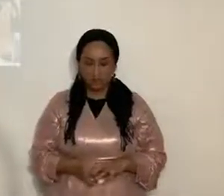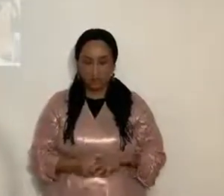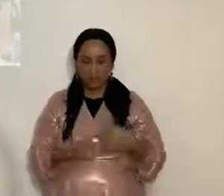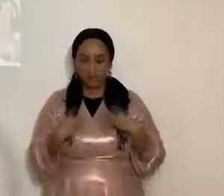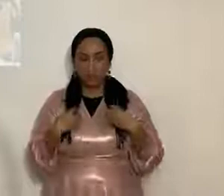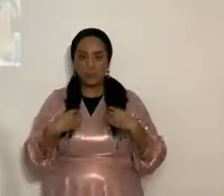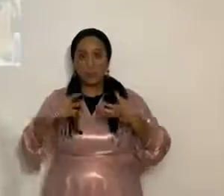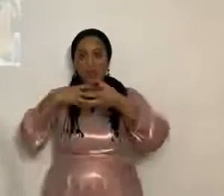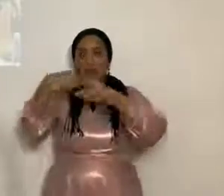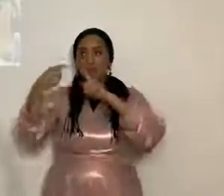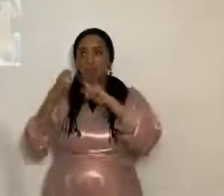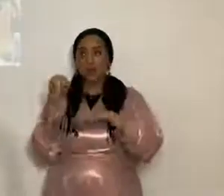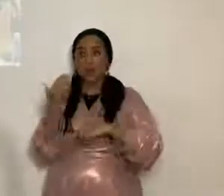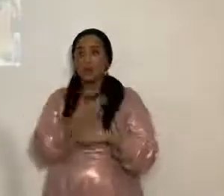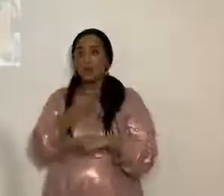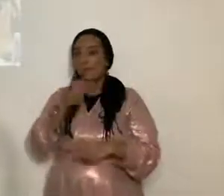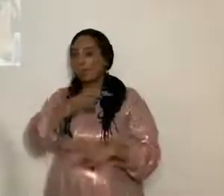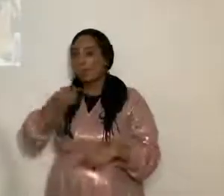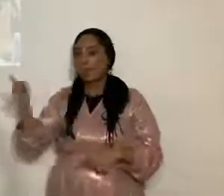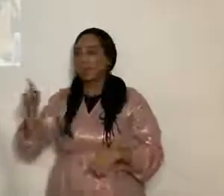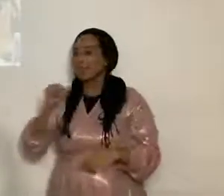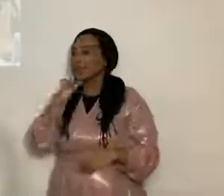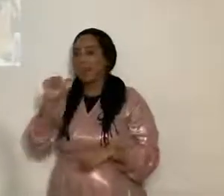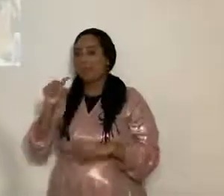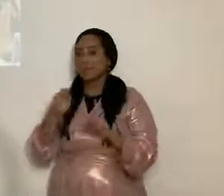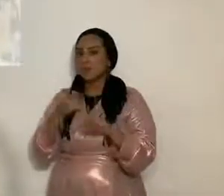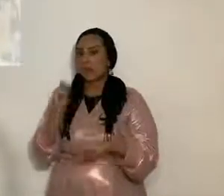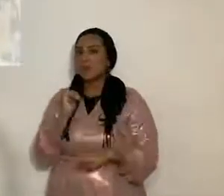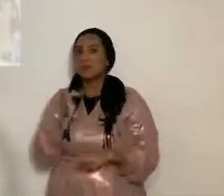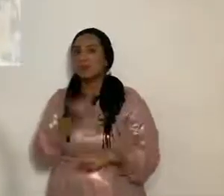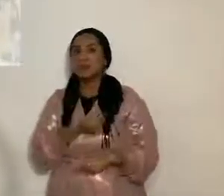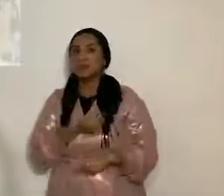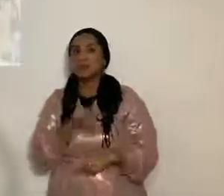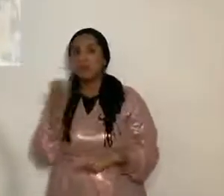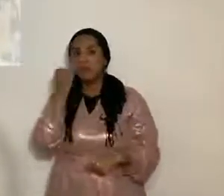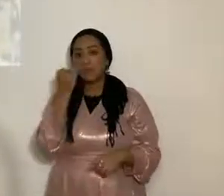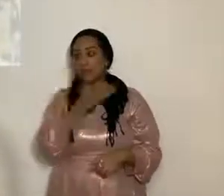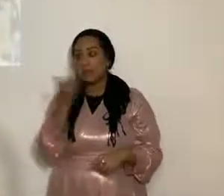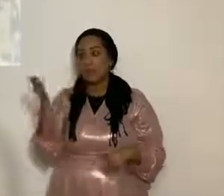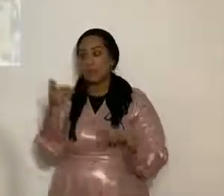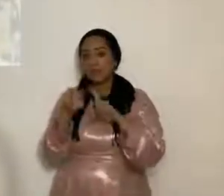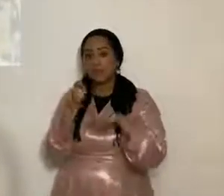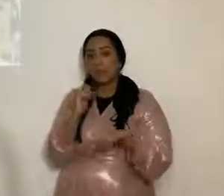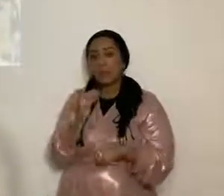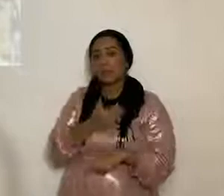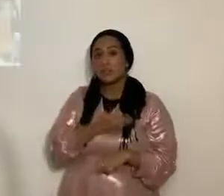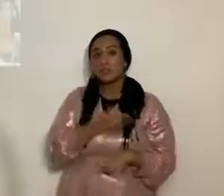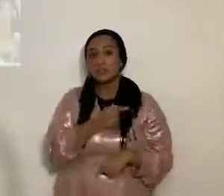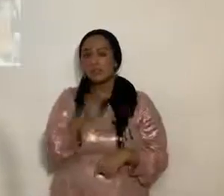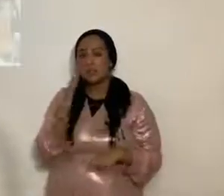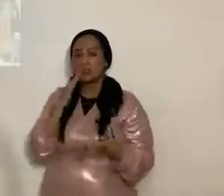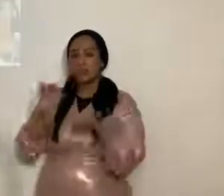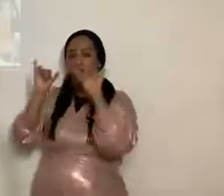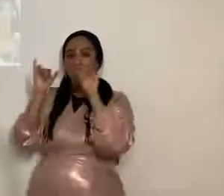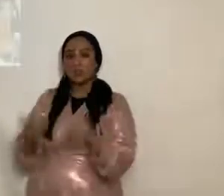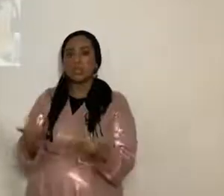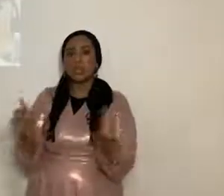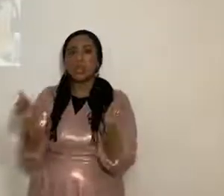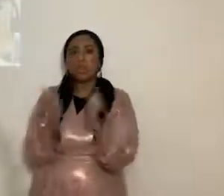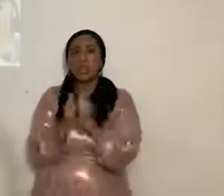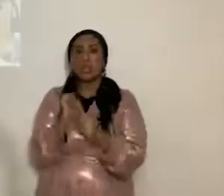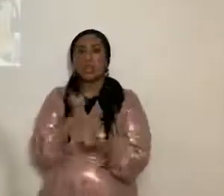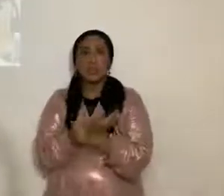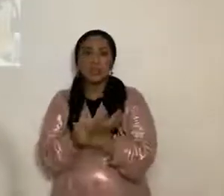Dice: salieron de nosotros porque no eran de nosotros, porque si hubiesen sido de nosotros, habrían permanecido con